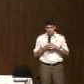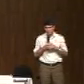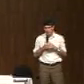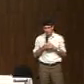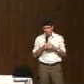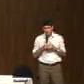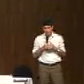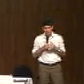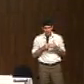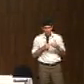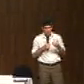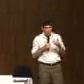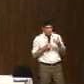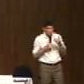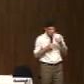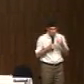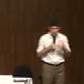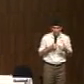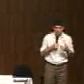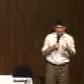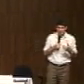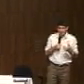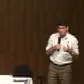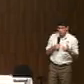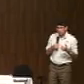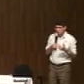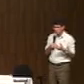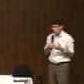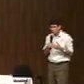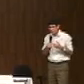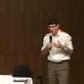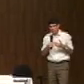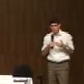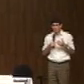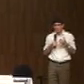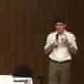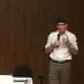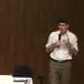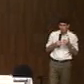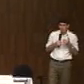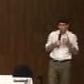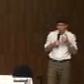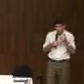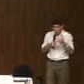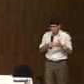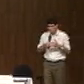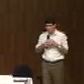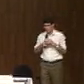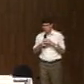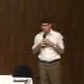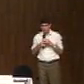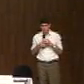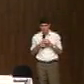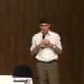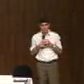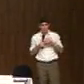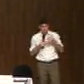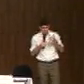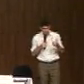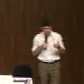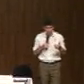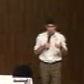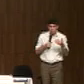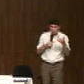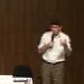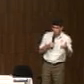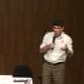tecnologias sociais. No Instituto Federal de Brasília, a gente conseguiu começar com muitos programas de inclusão.